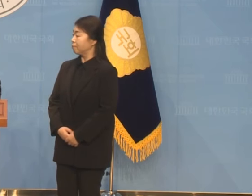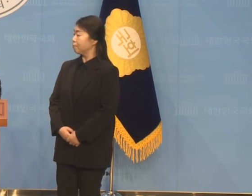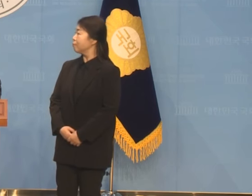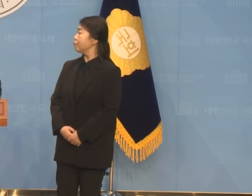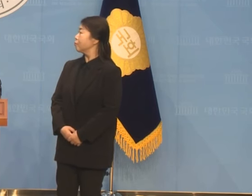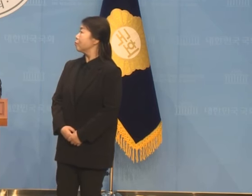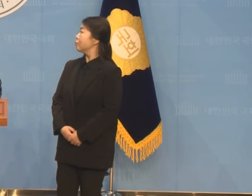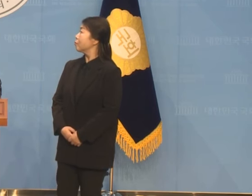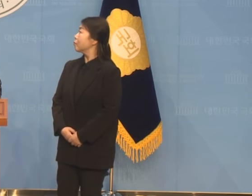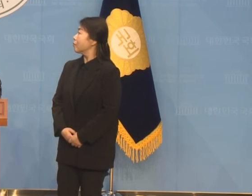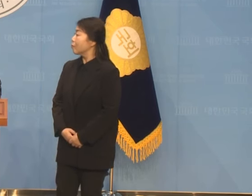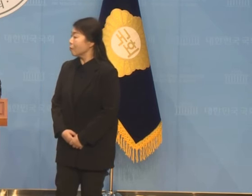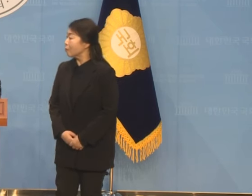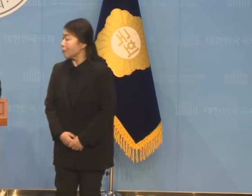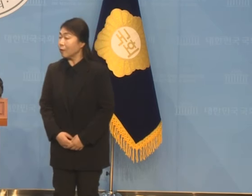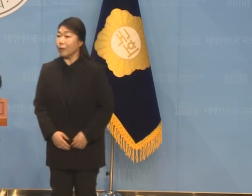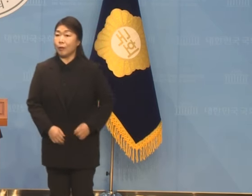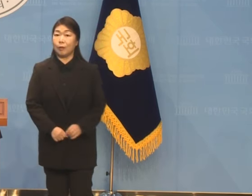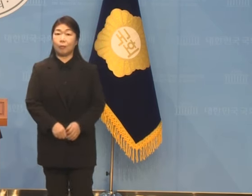될까요?